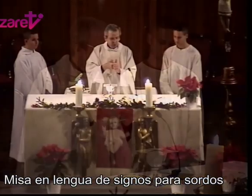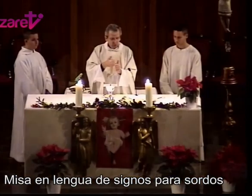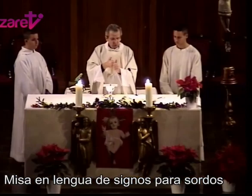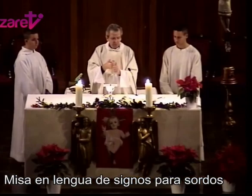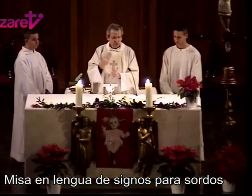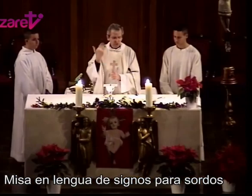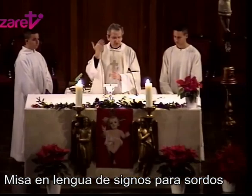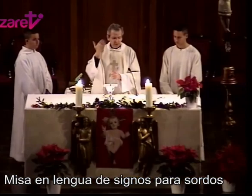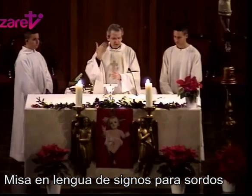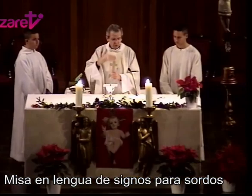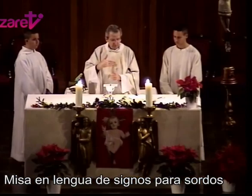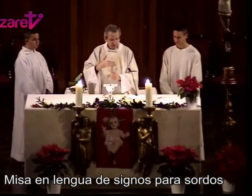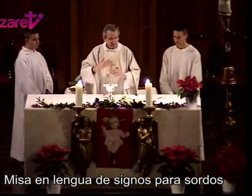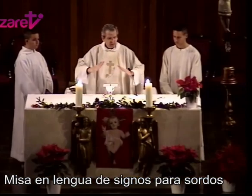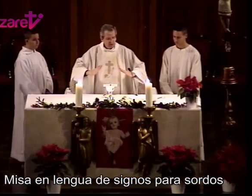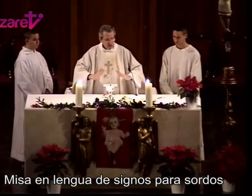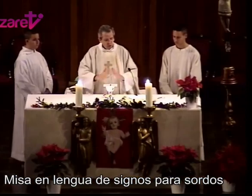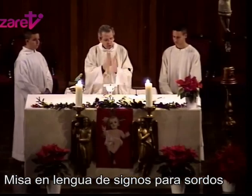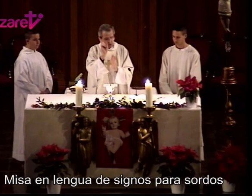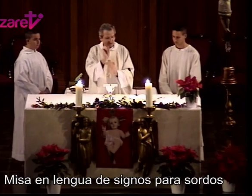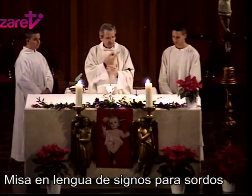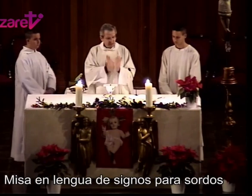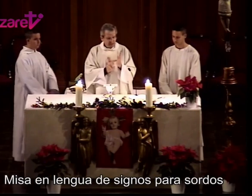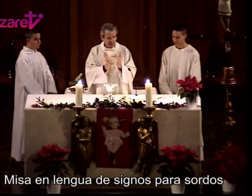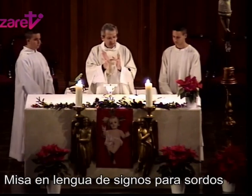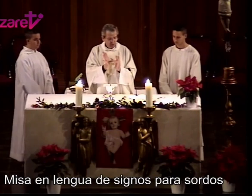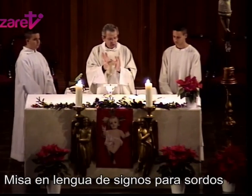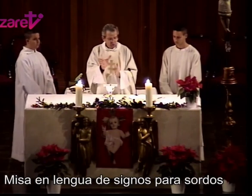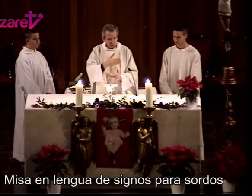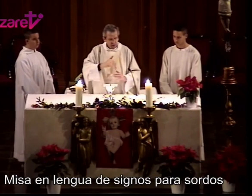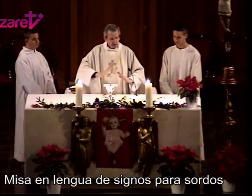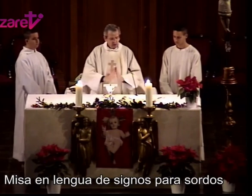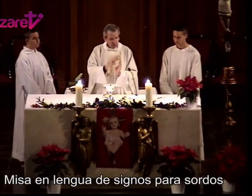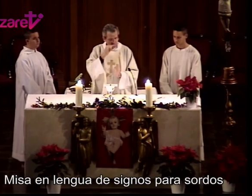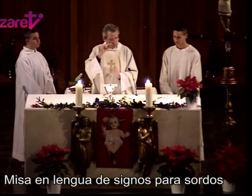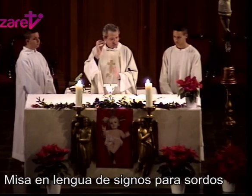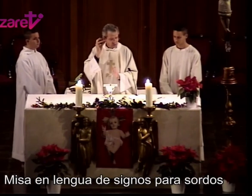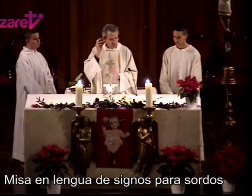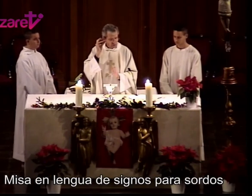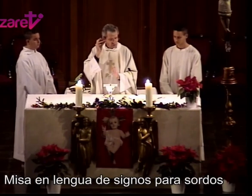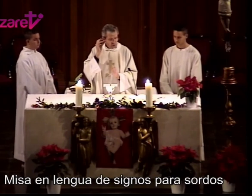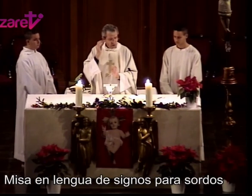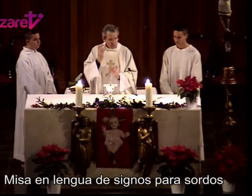los apóstoles y los mártires, con Santa Teresa del Niño Jesús y con todos los santos, por